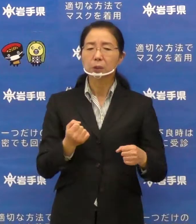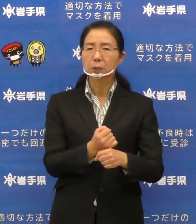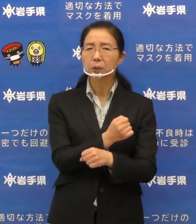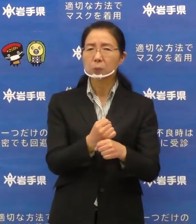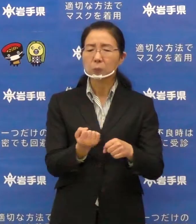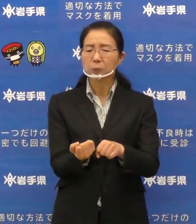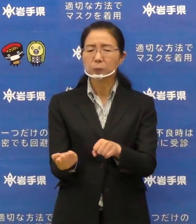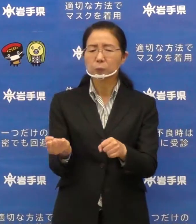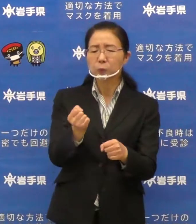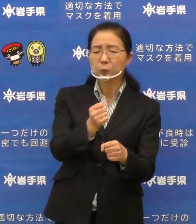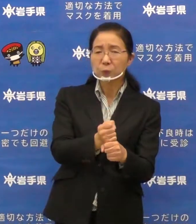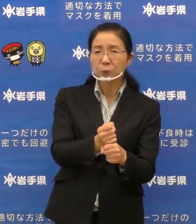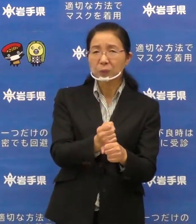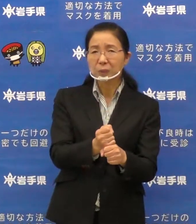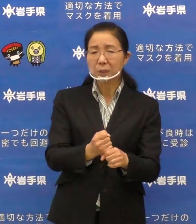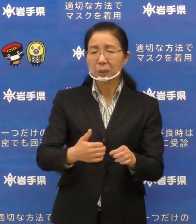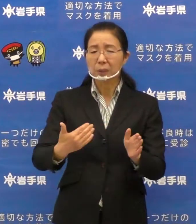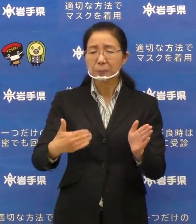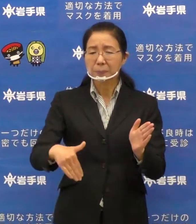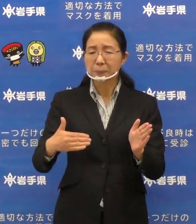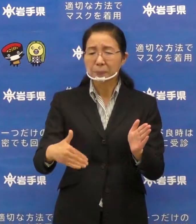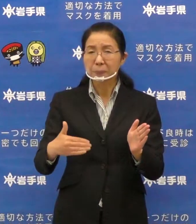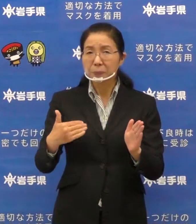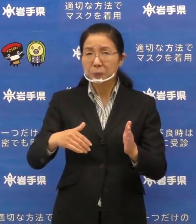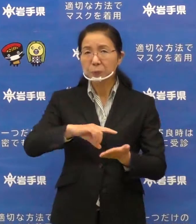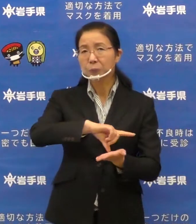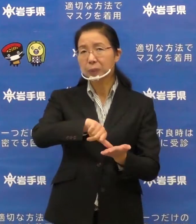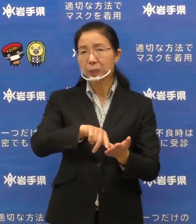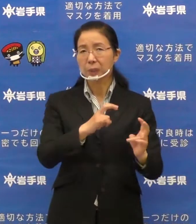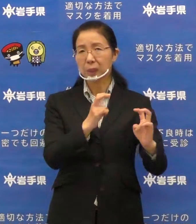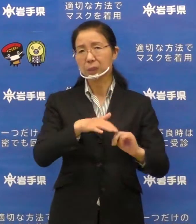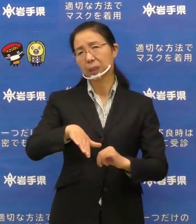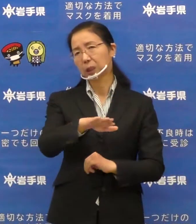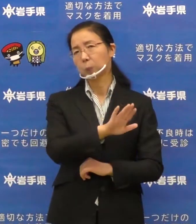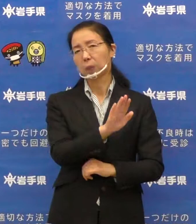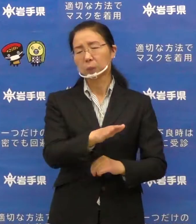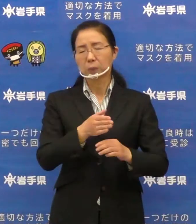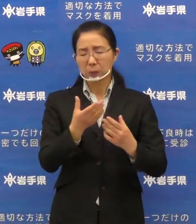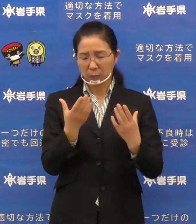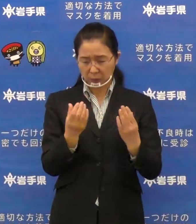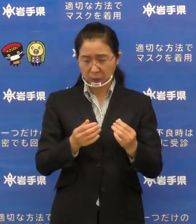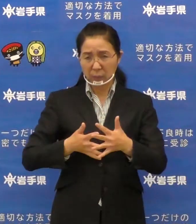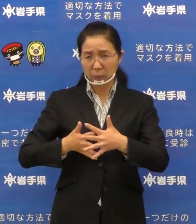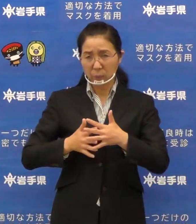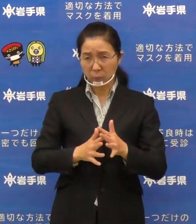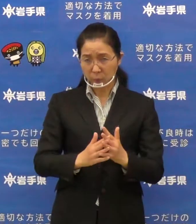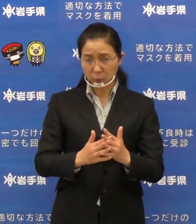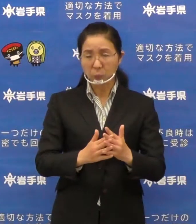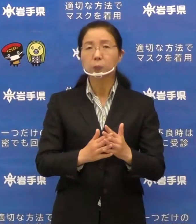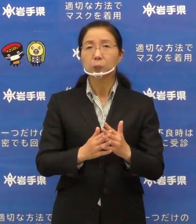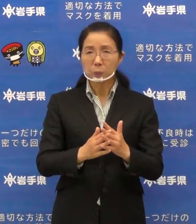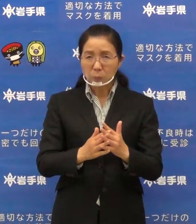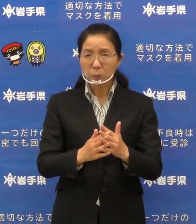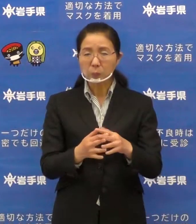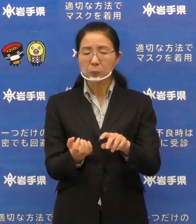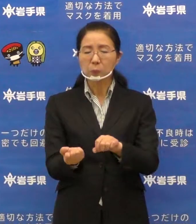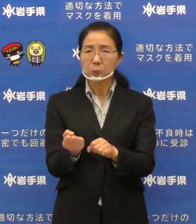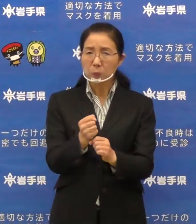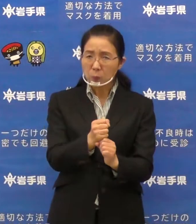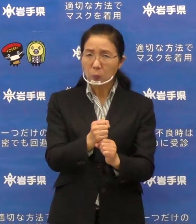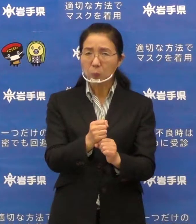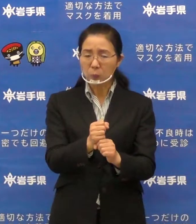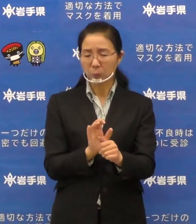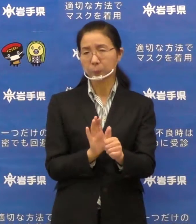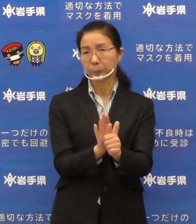復旧事業が終わってないところもあるんですけれども、しっかり取り組んで、復旧復興を